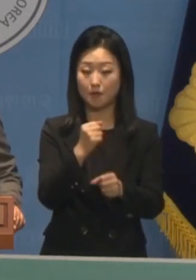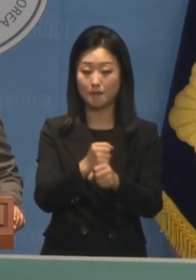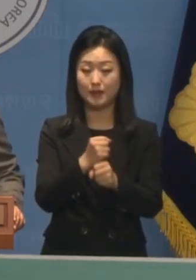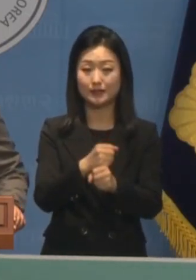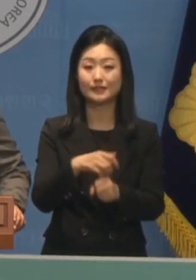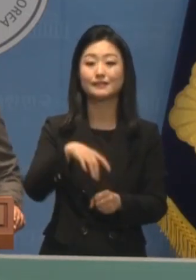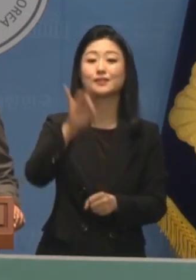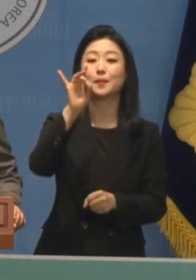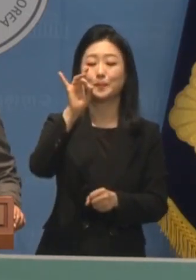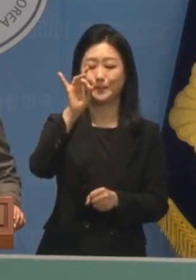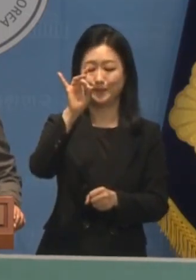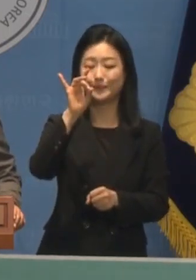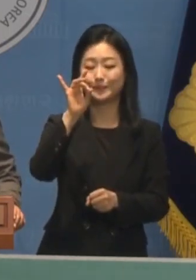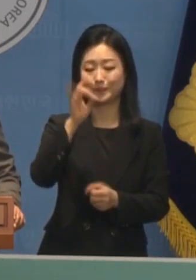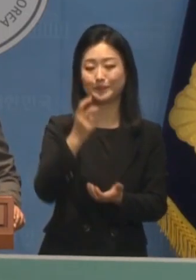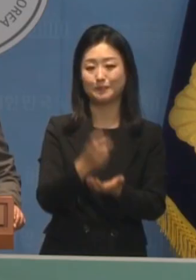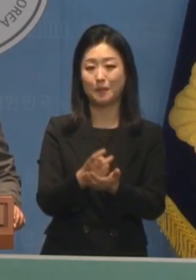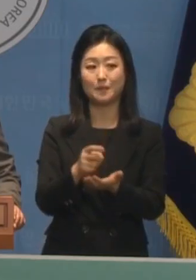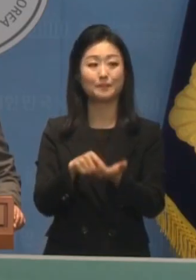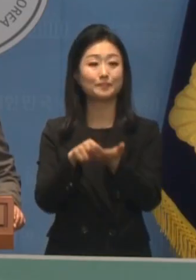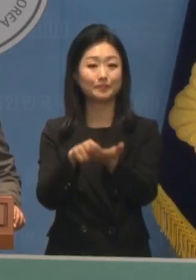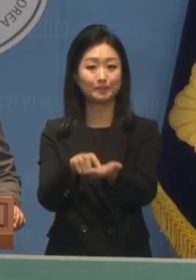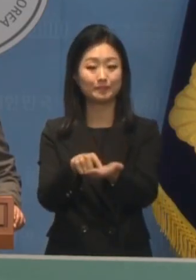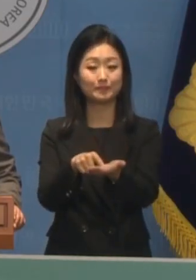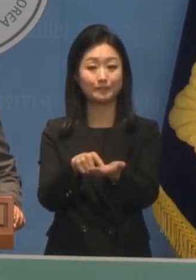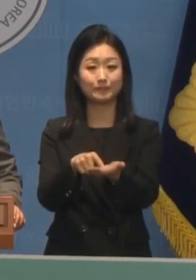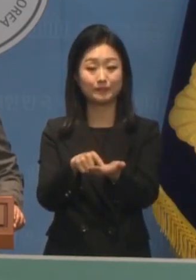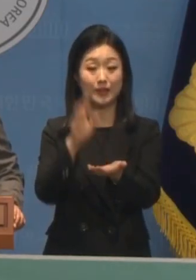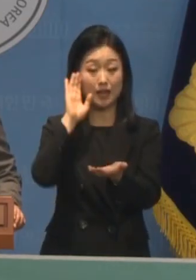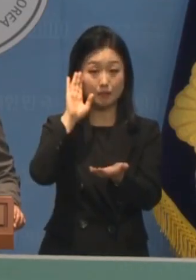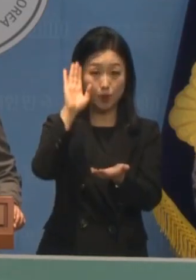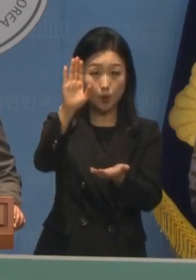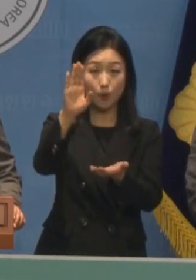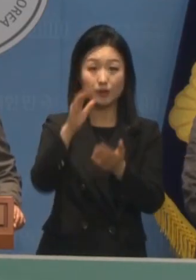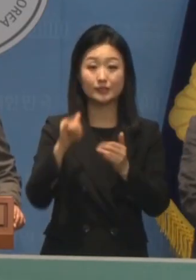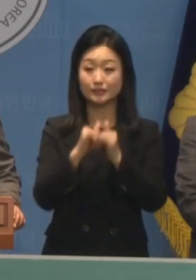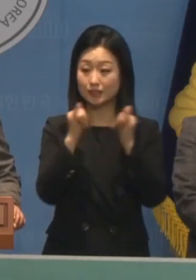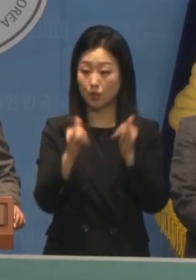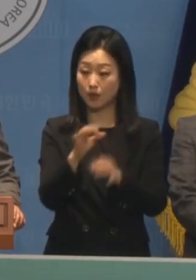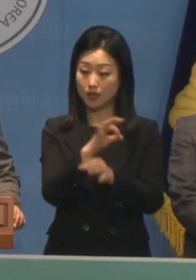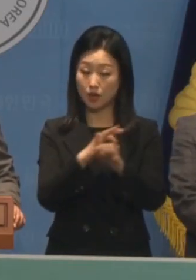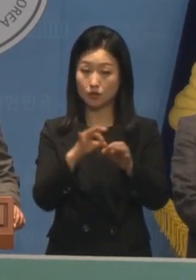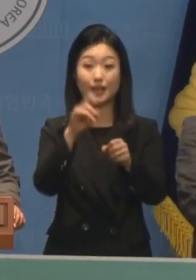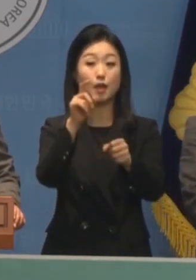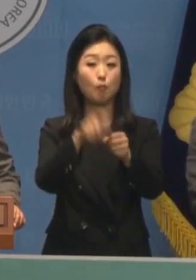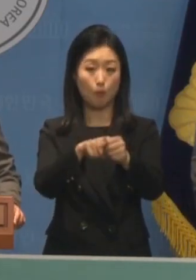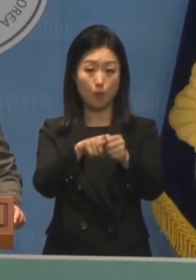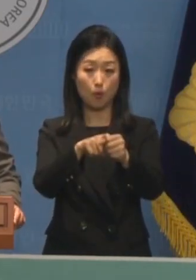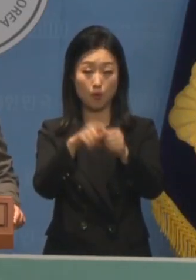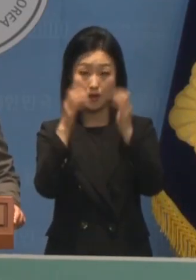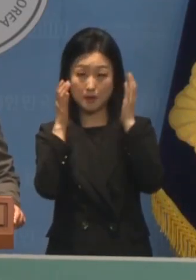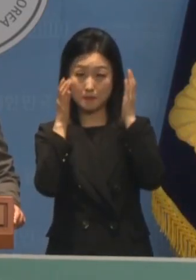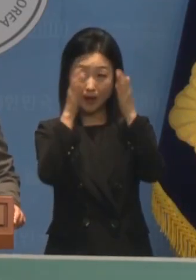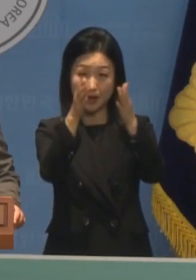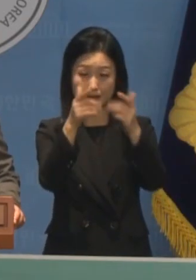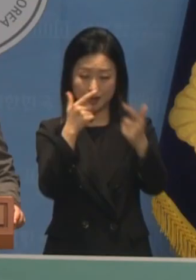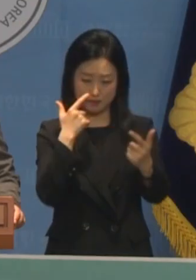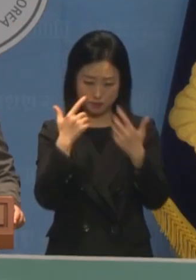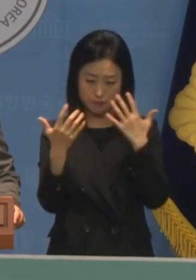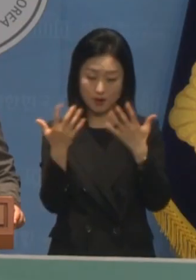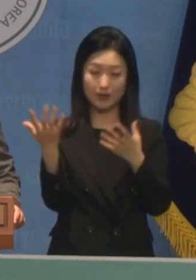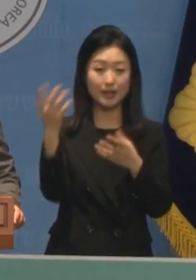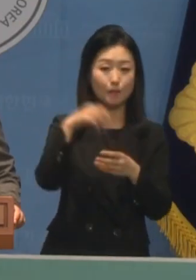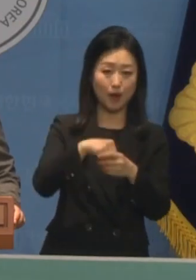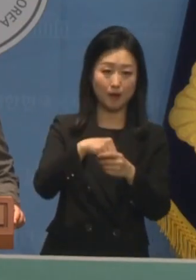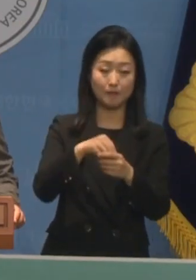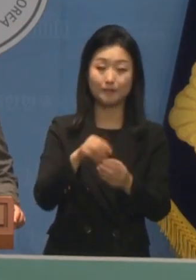번째 법안이라고 할 수 있습니다. 이것은 앞으로 사회적 경제가 지향해 나가야 할 바를 분명히